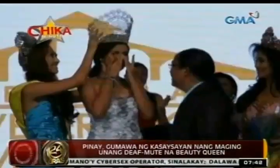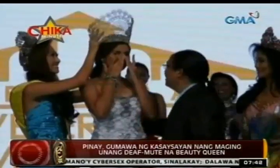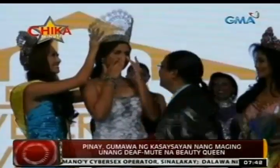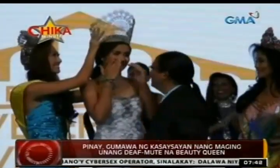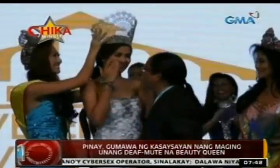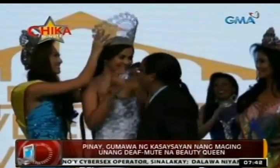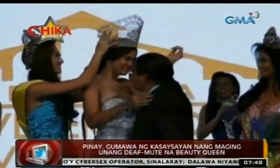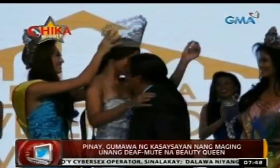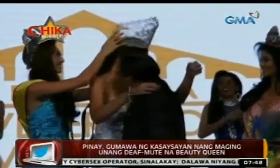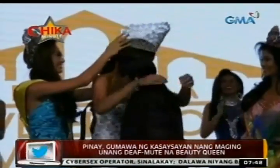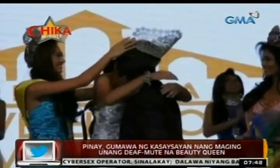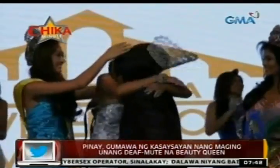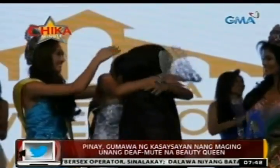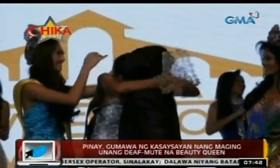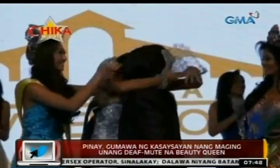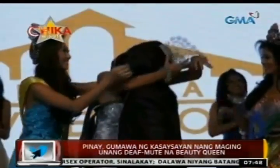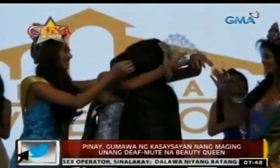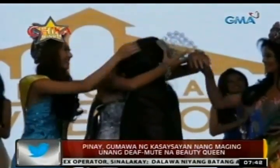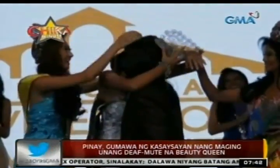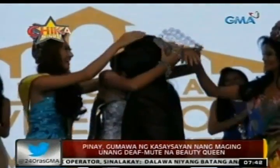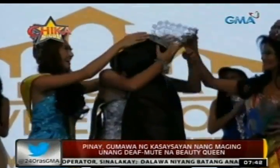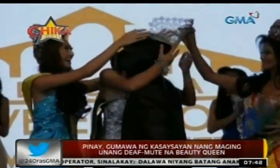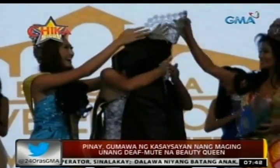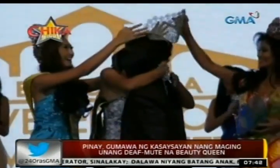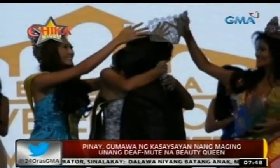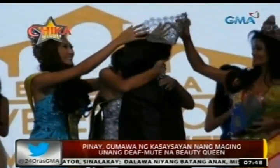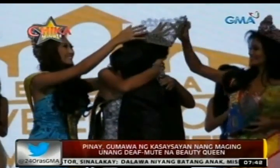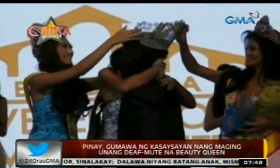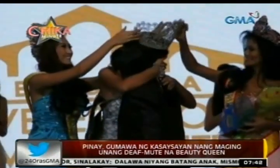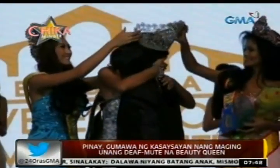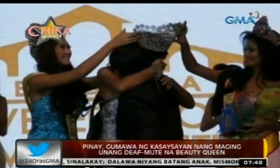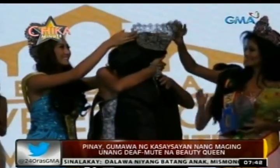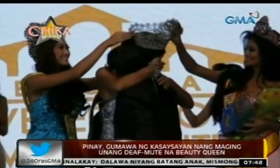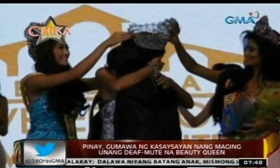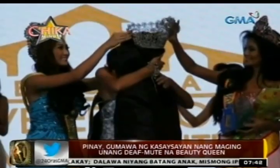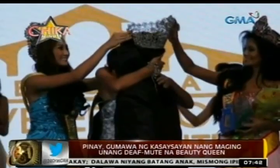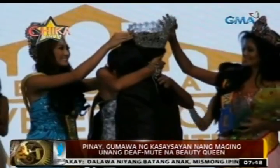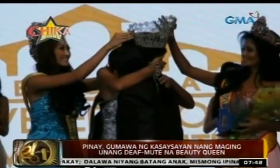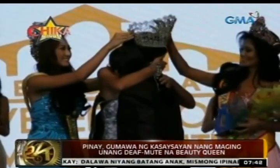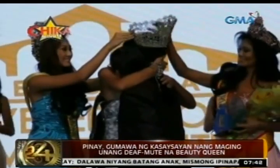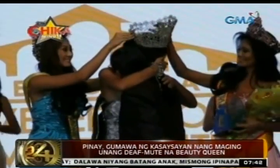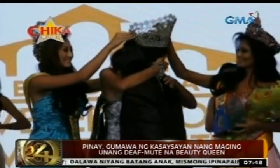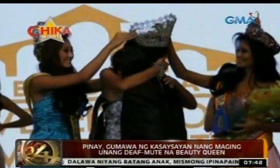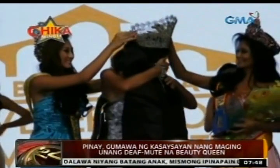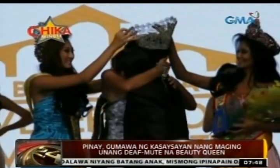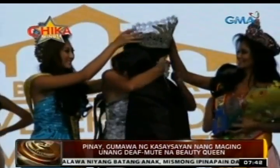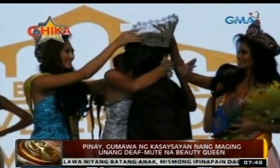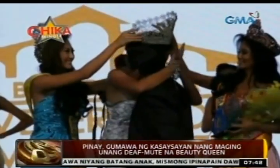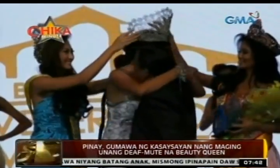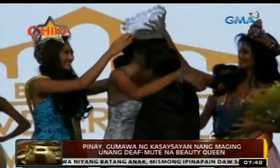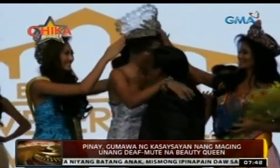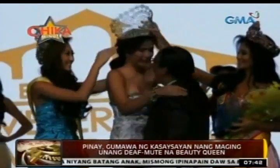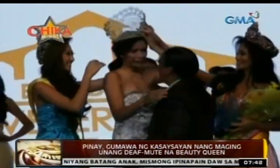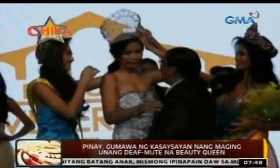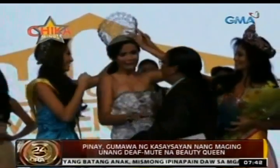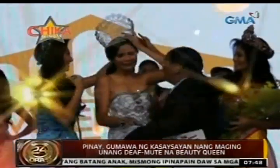bilang Queen of the Philippines, Face of Beauty International, sa idinaos sa national pageant nitong Biyernes sa Subic Bay, Zambales.